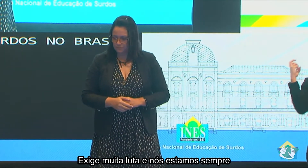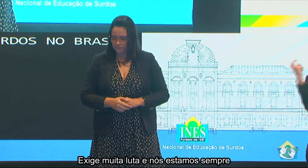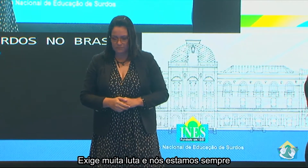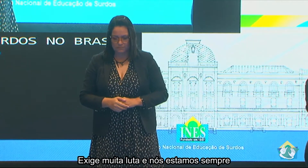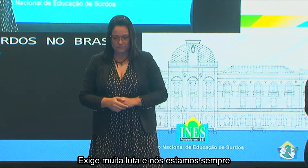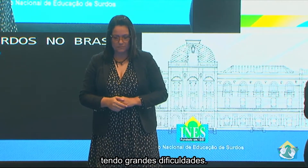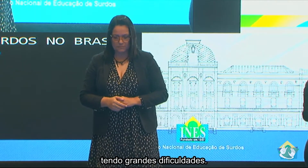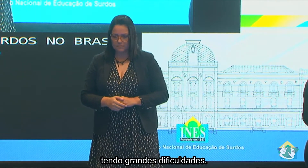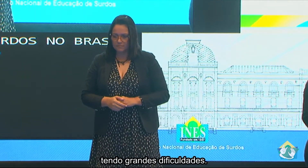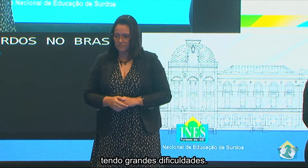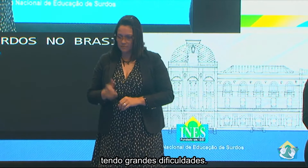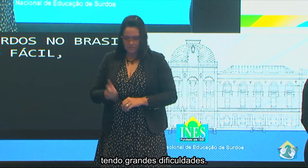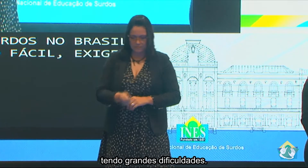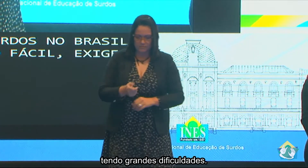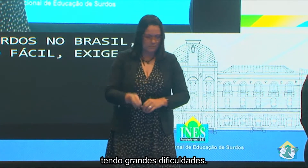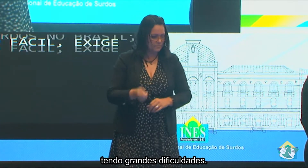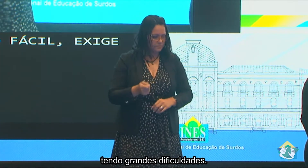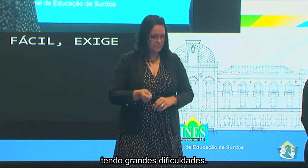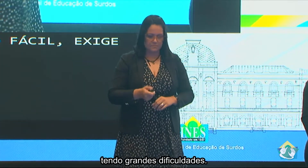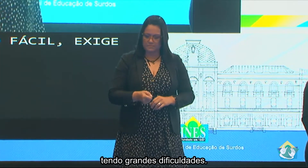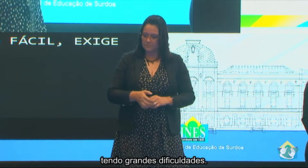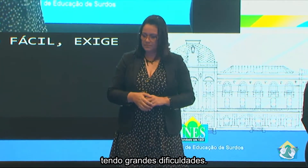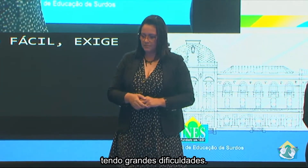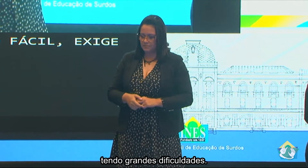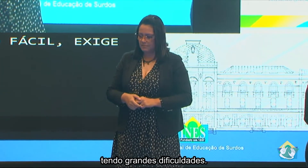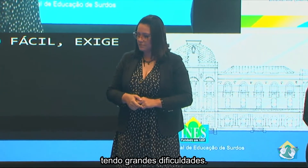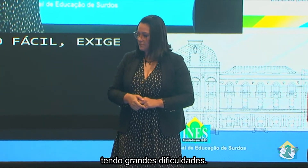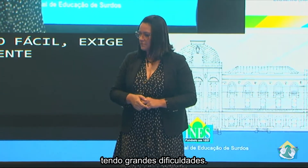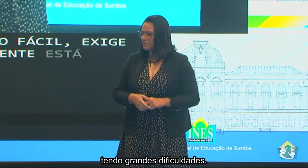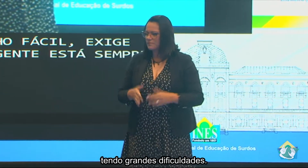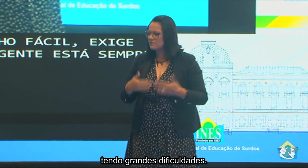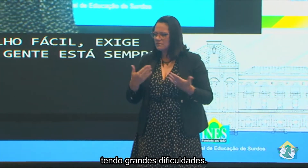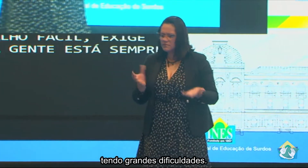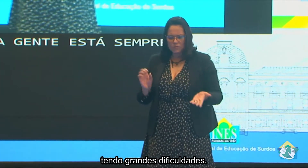sempre tendo grandes dificuldades. Pode passar, por favor?